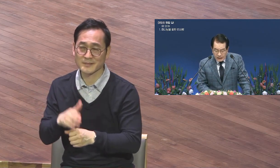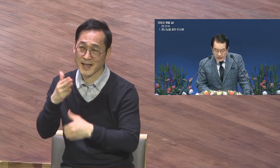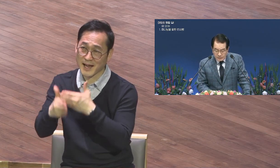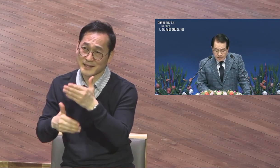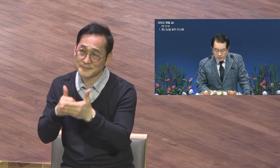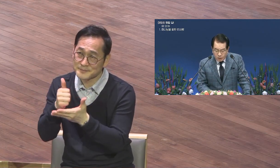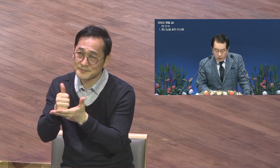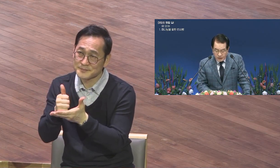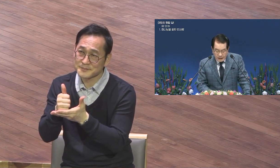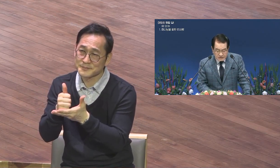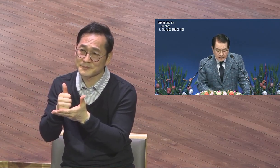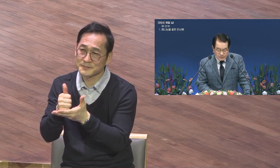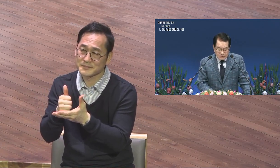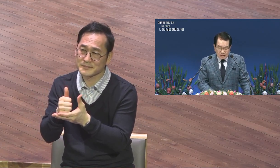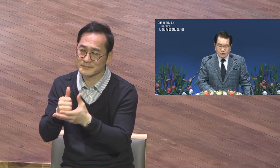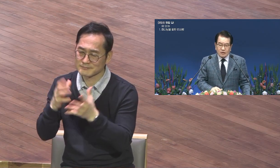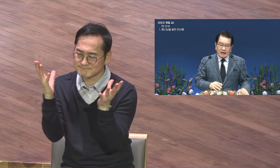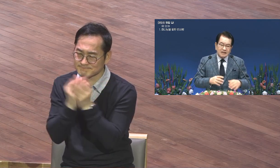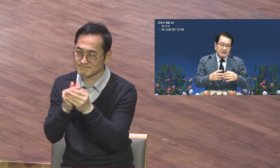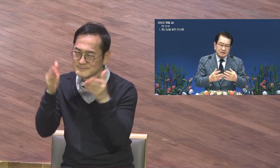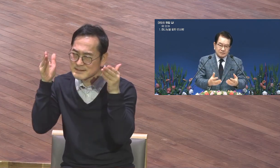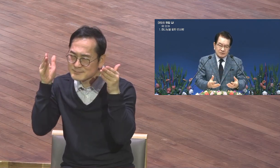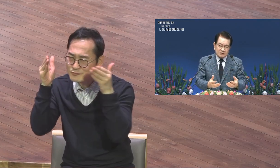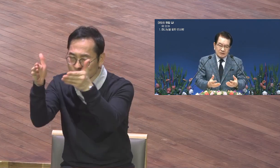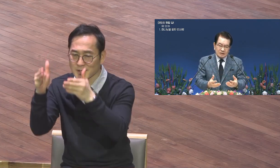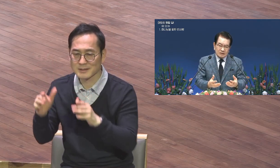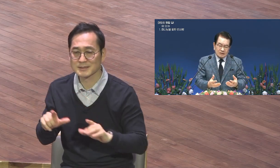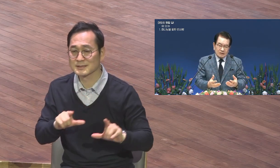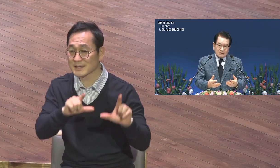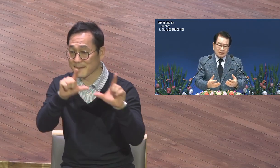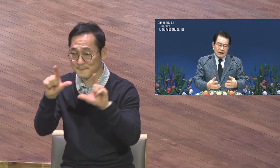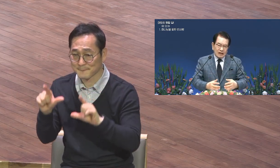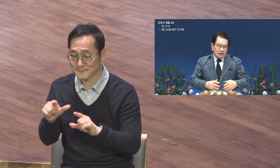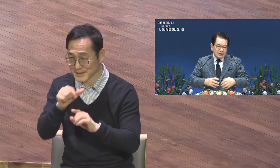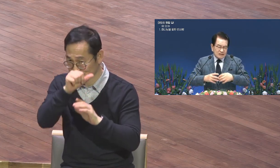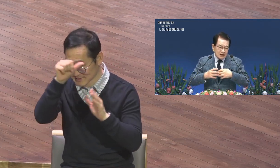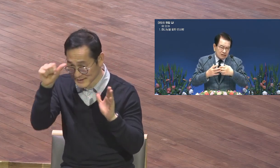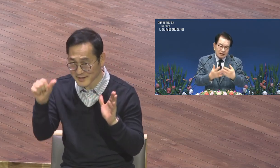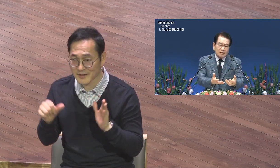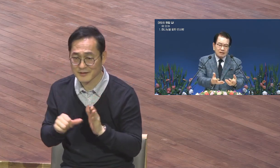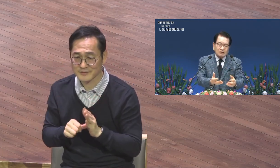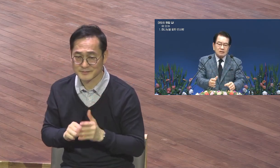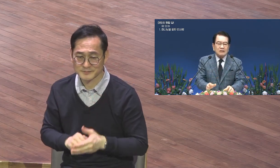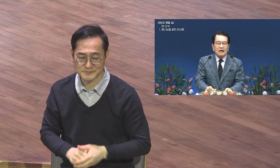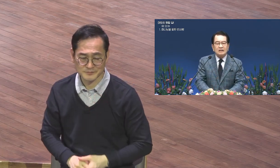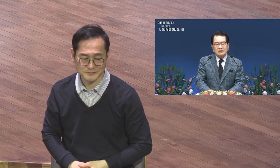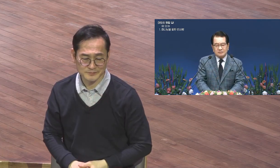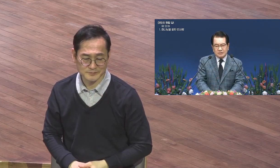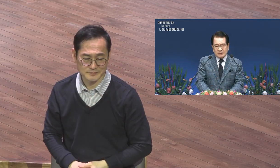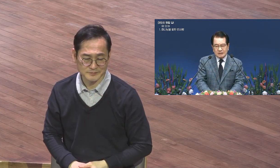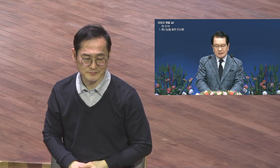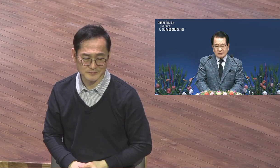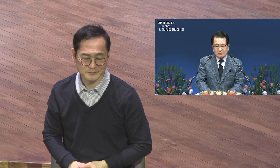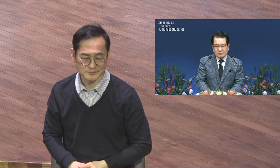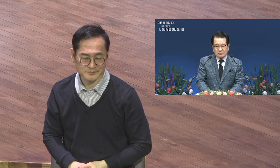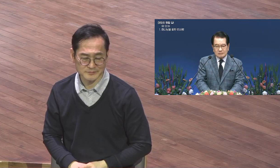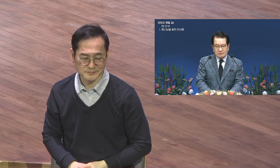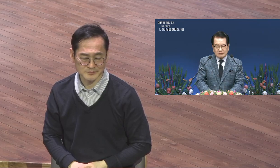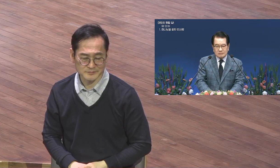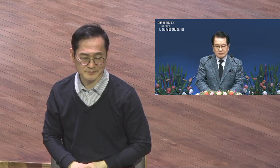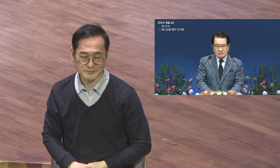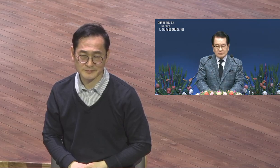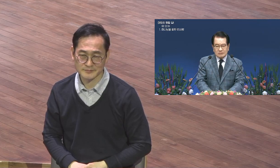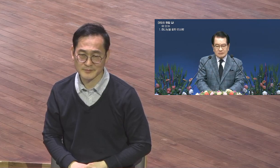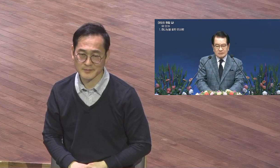여호와 하나님께 올인한 삶을 살도록 가르치는 거예요. 너 하나님께 생을 드려. 이 가르치는 겁니다.